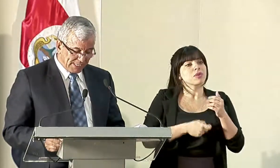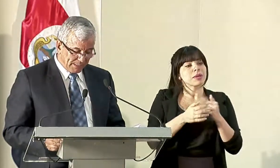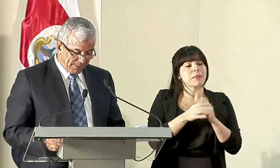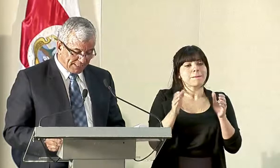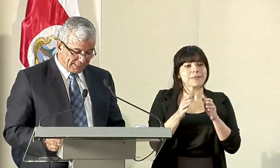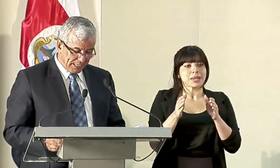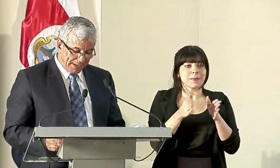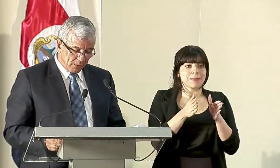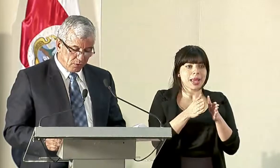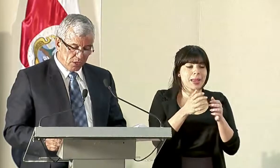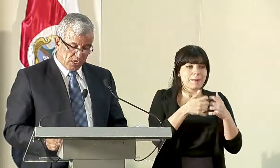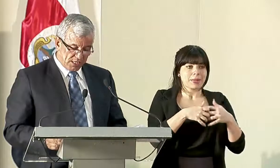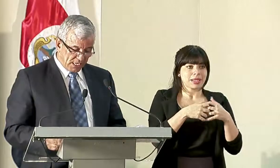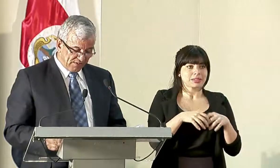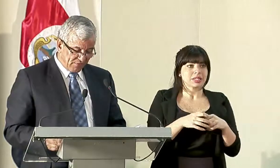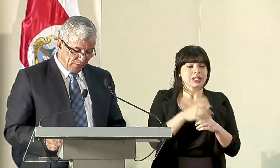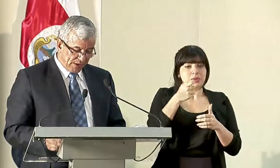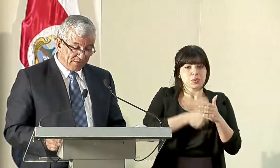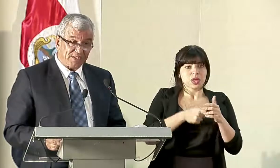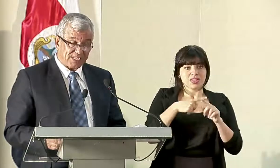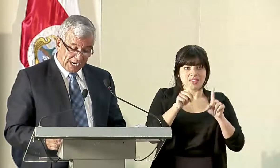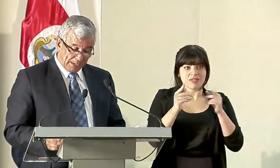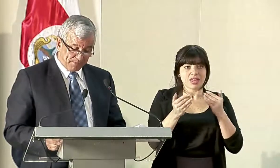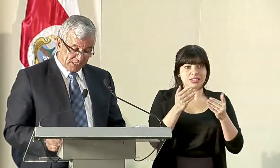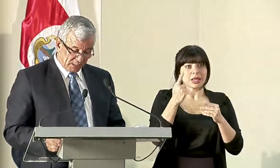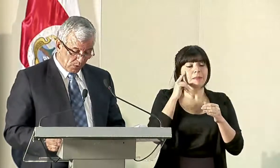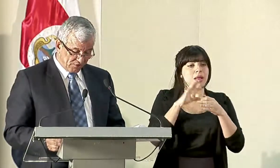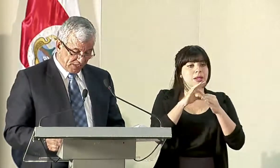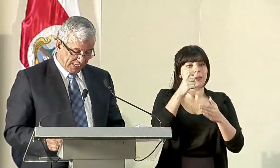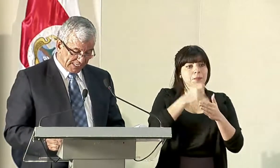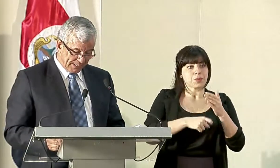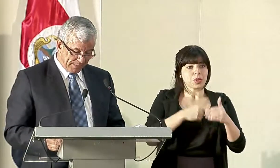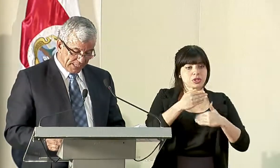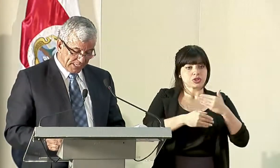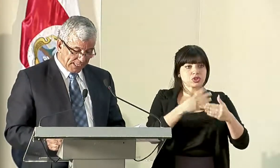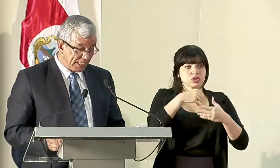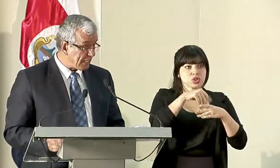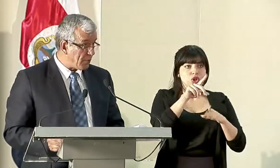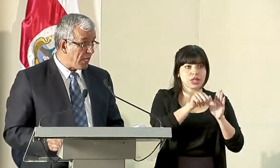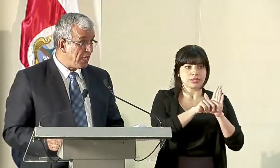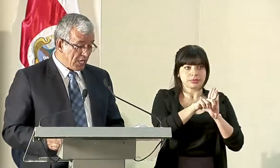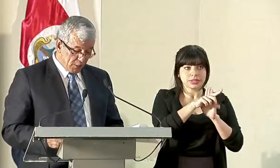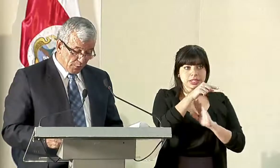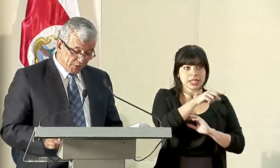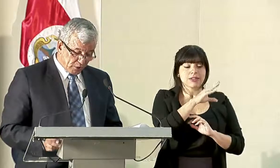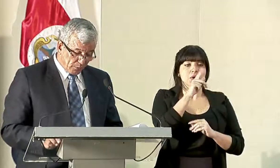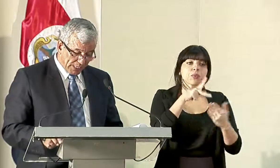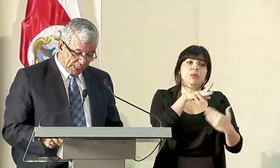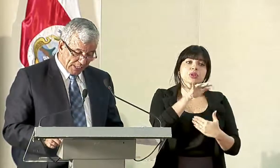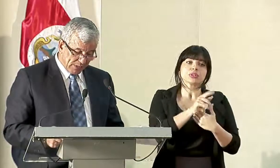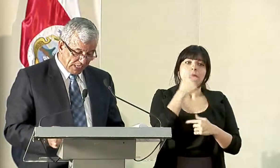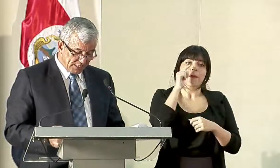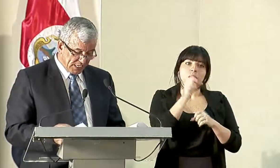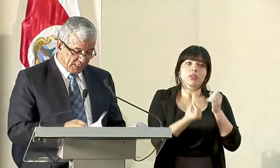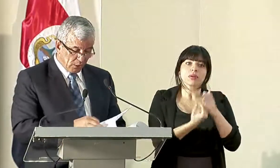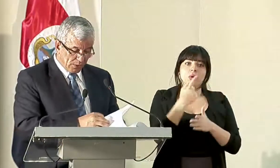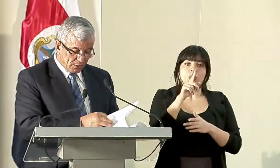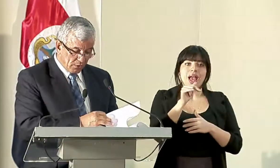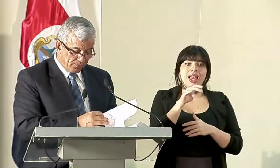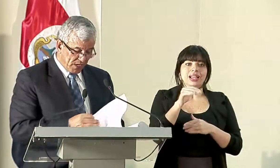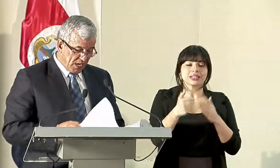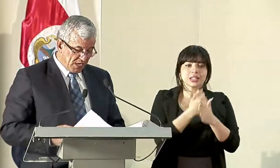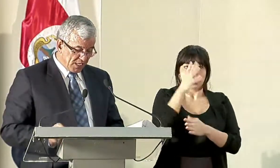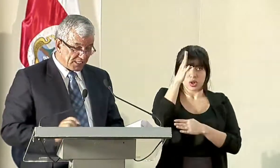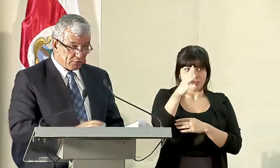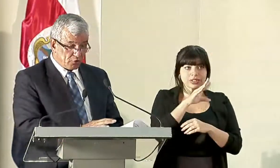micro y pequeñas empresas en el marco de la reforma fiscal que se encuentra en la Asamblea Legislativa, y un proyecto para crear una agencia de